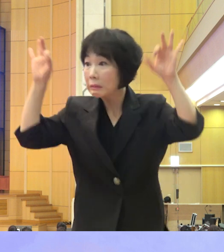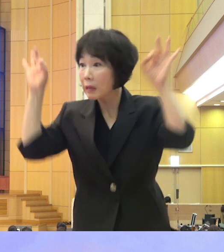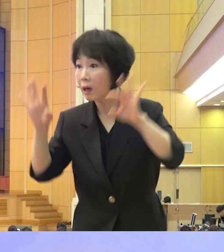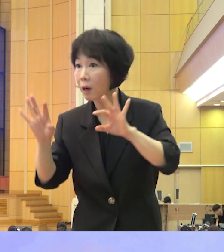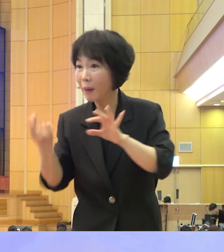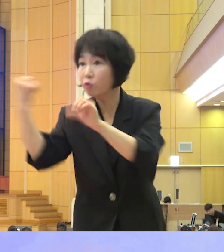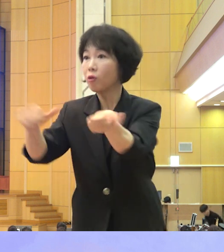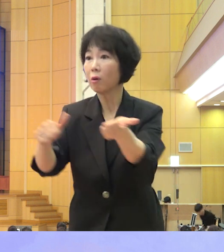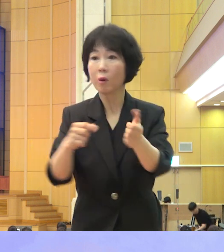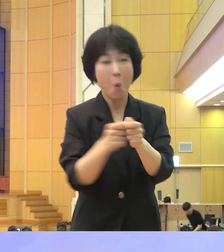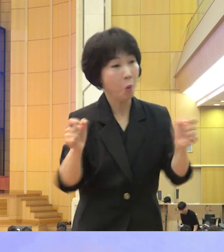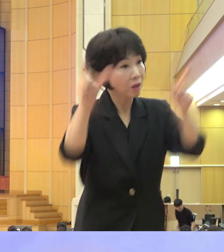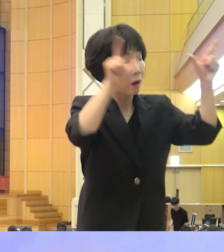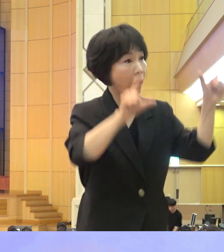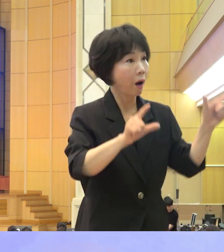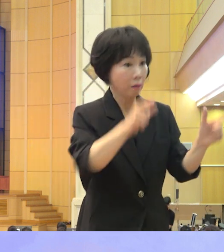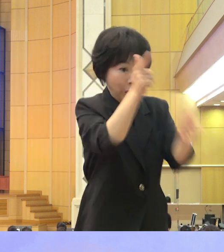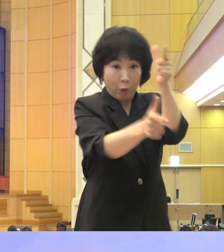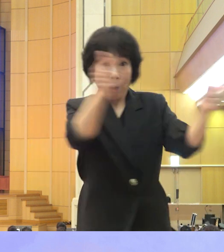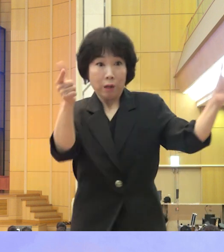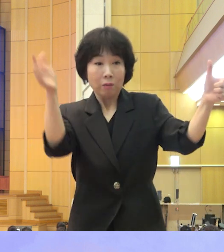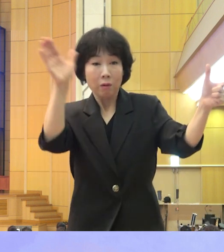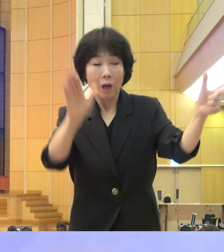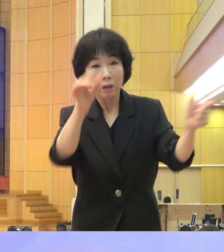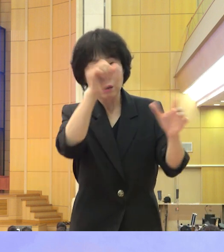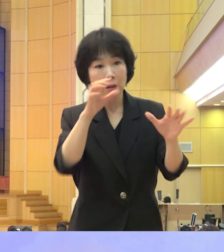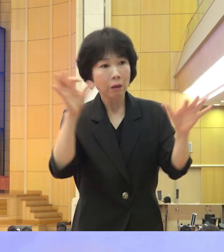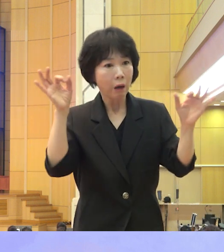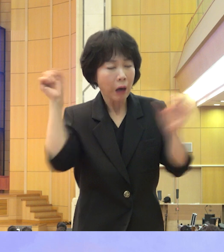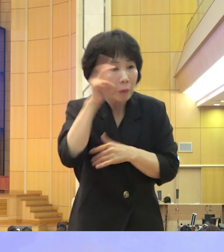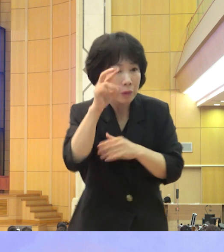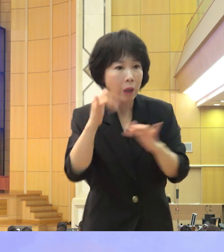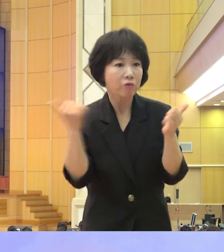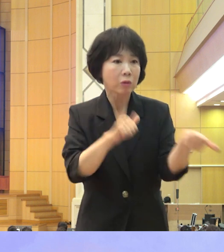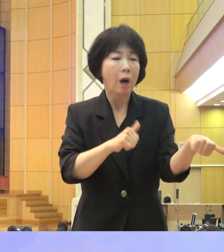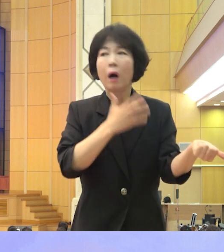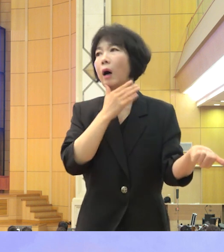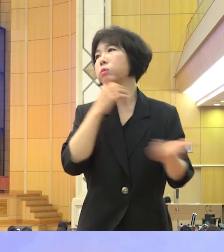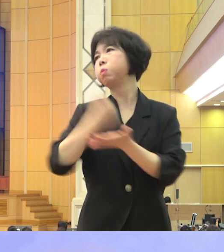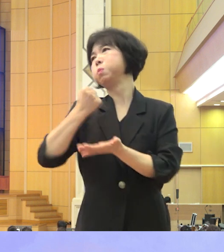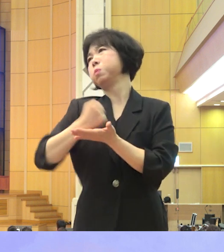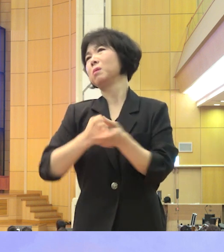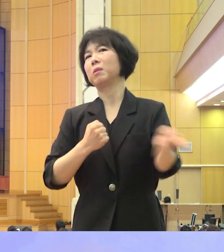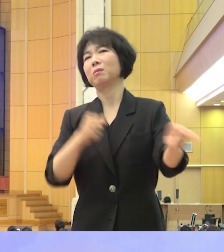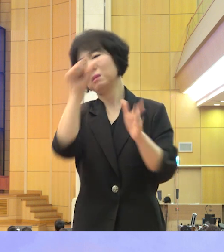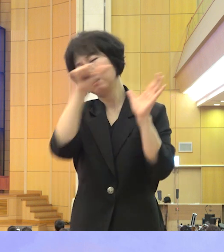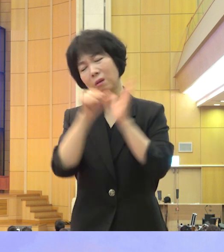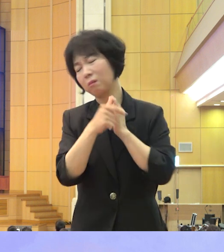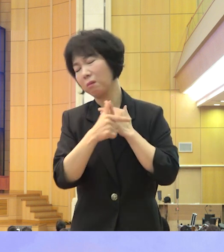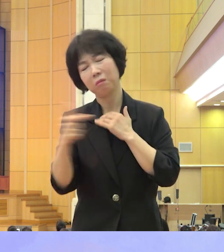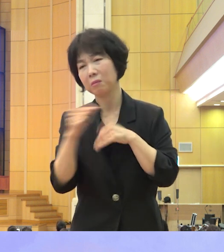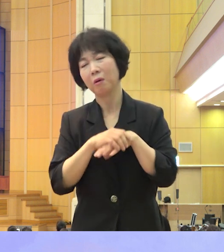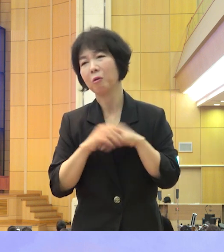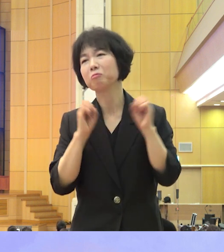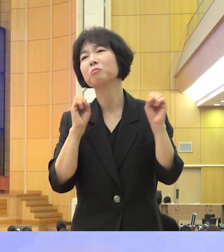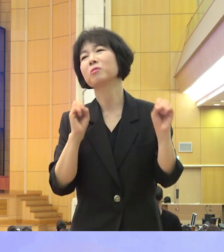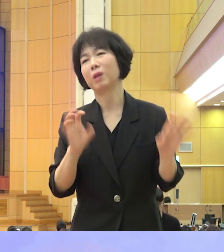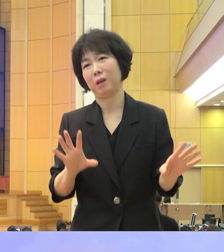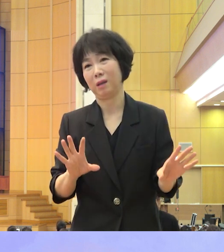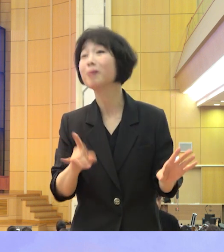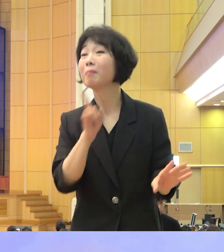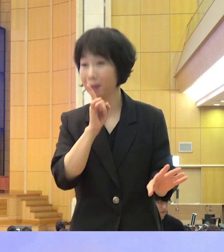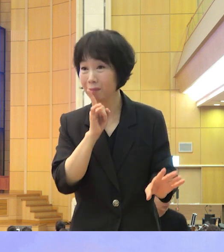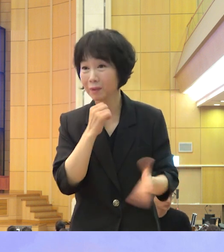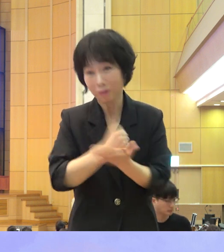말하는 사람 별로 없고 참 인생은 허무하다, 인생 무상이라고 말하잖아요.